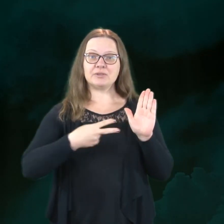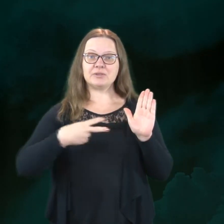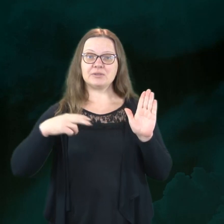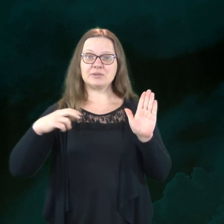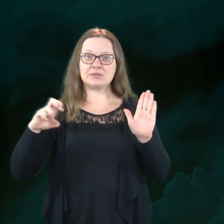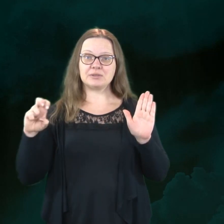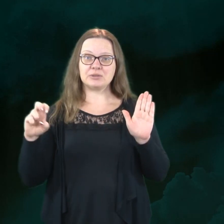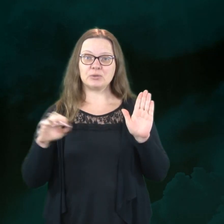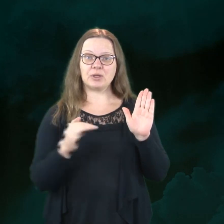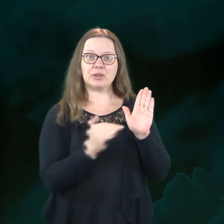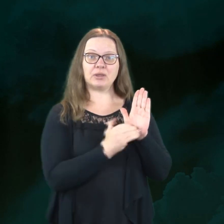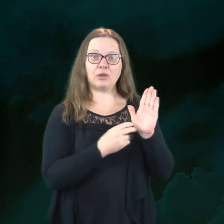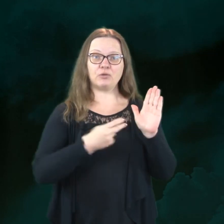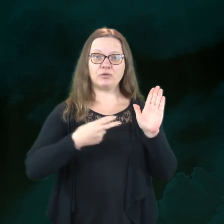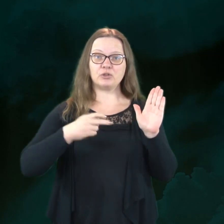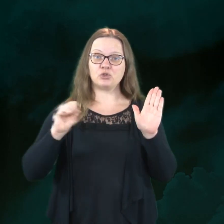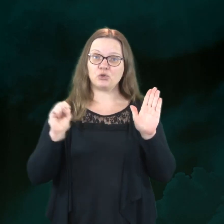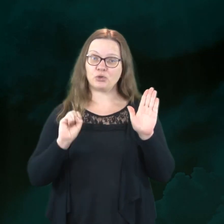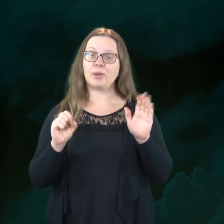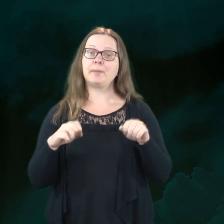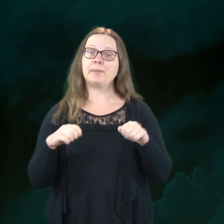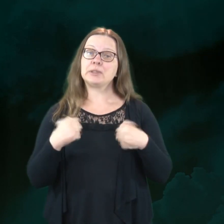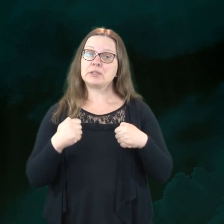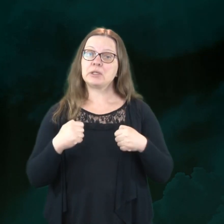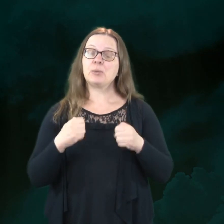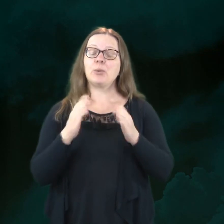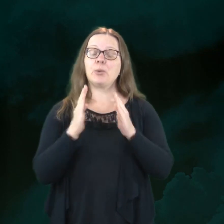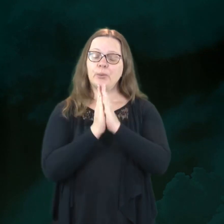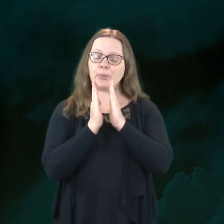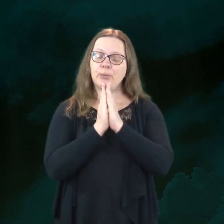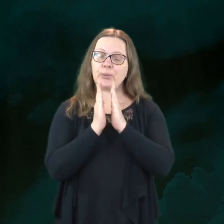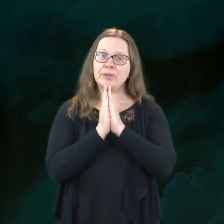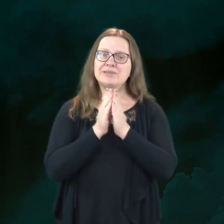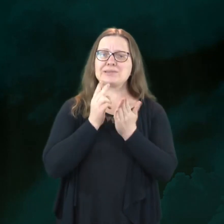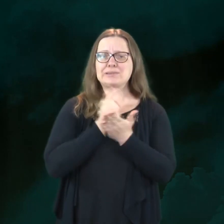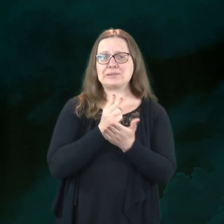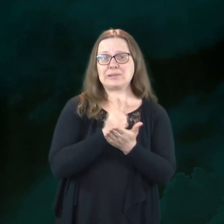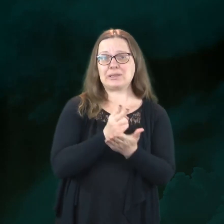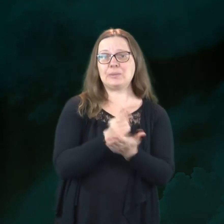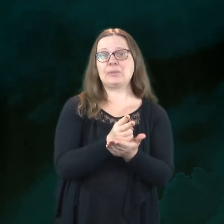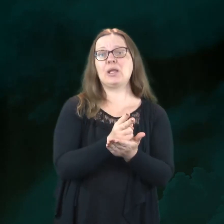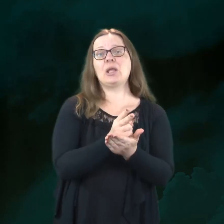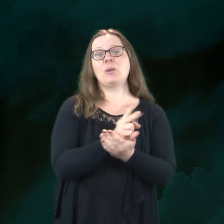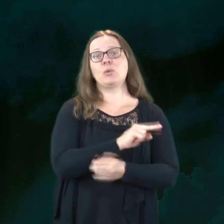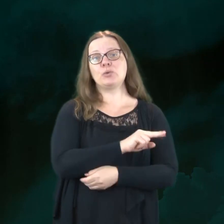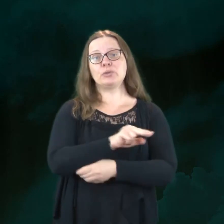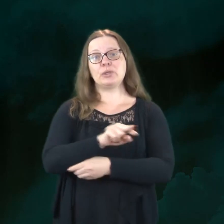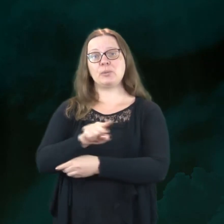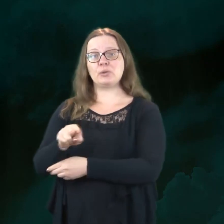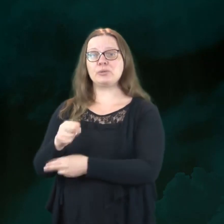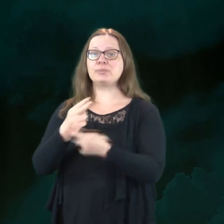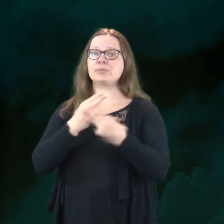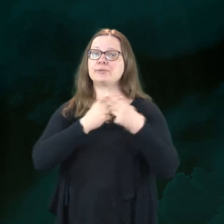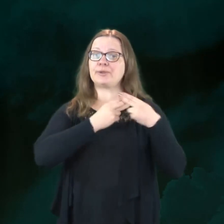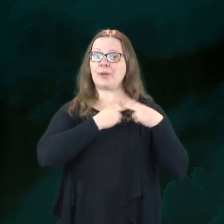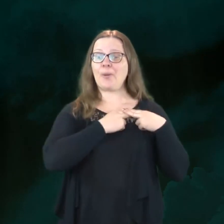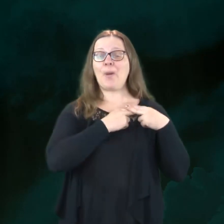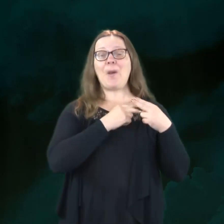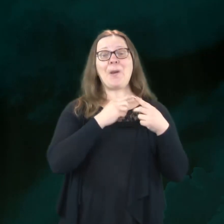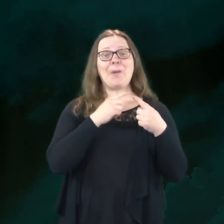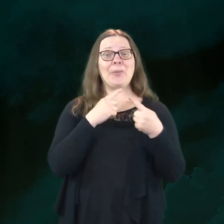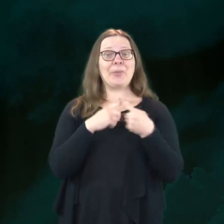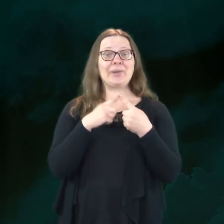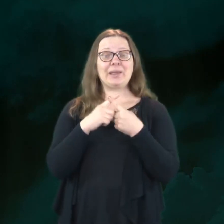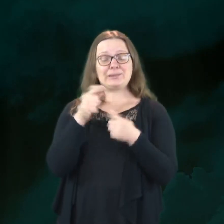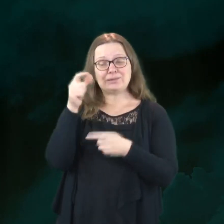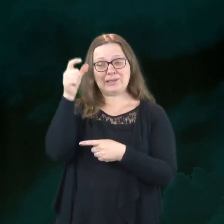por nós. Irmãos, é importante você orar por nós que estamos na frente. Nós estamos muito sujeitos ao ataque do inimigo. Se não fosse